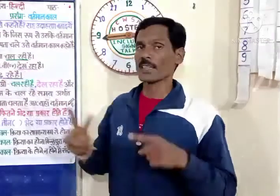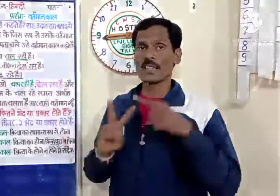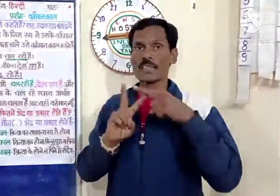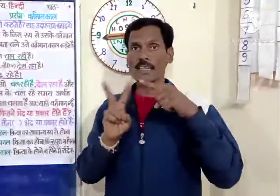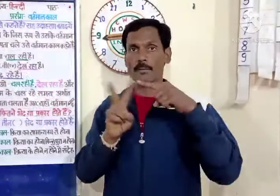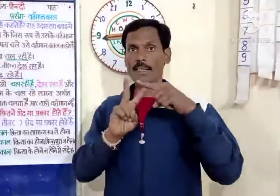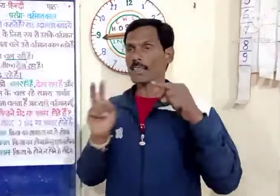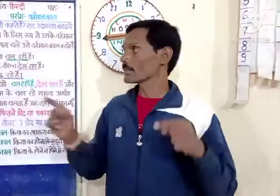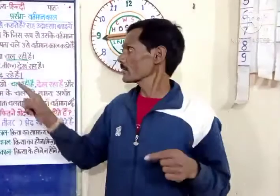टीवी